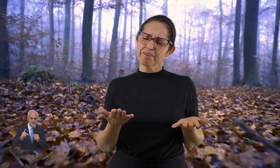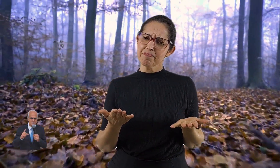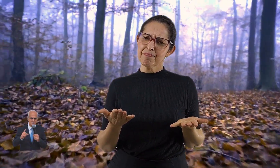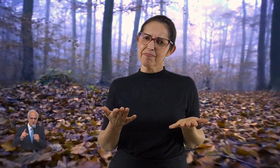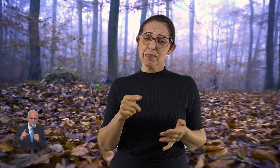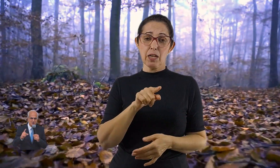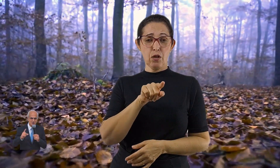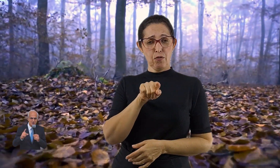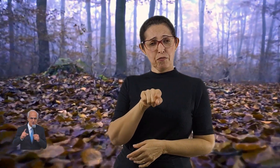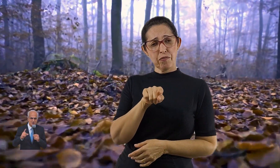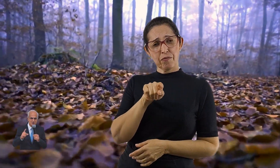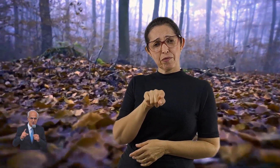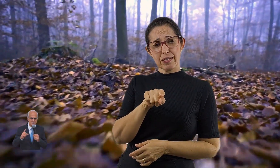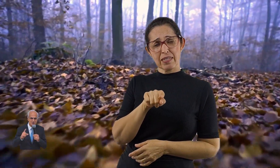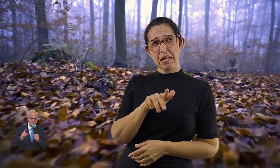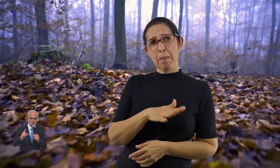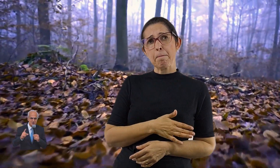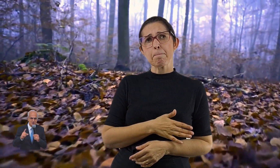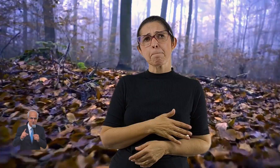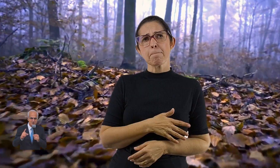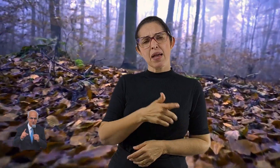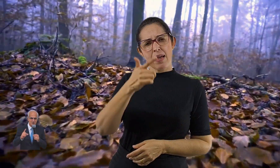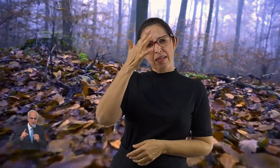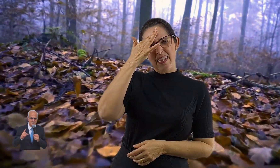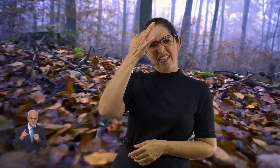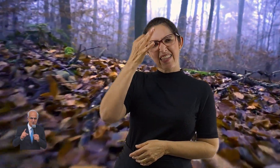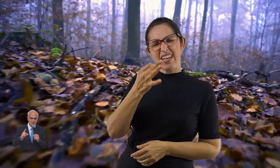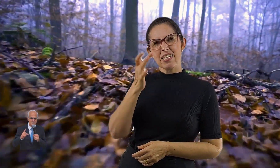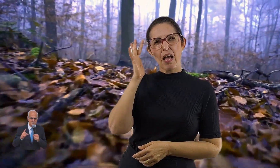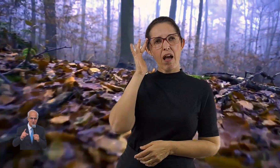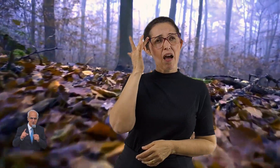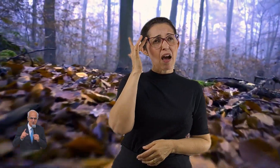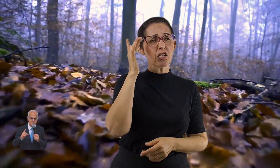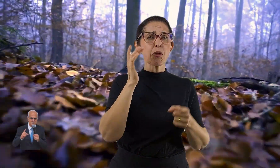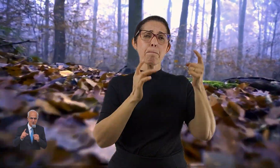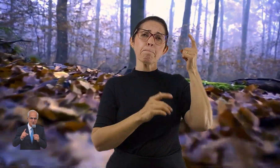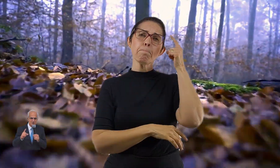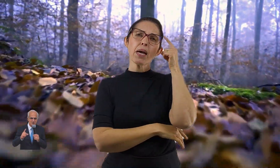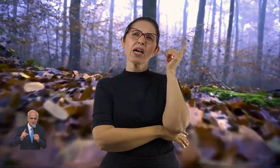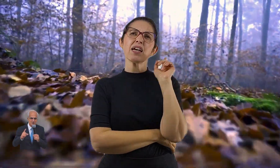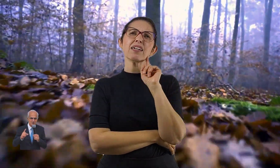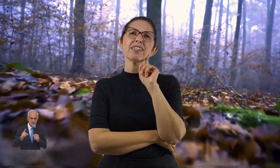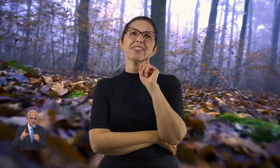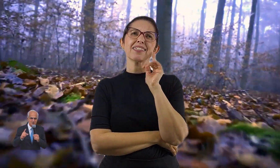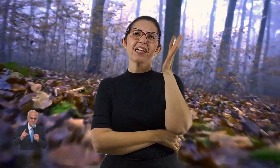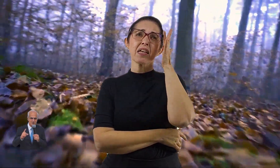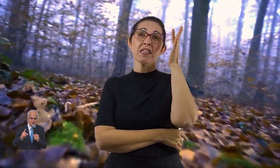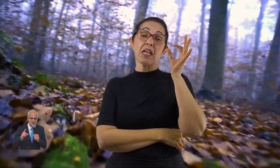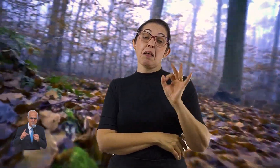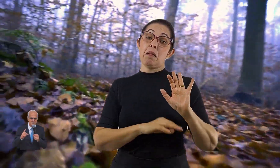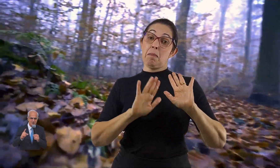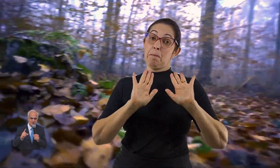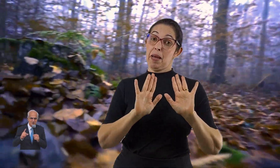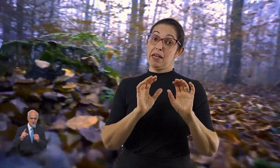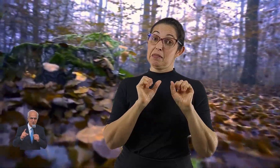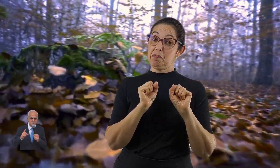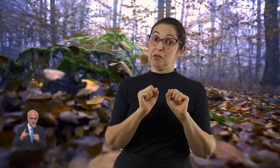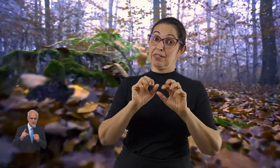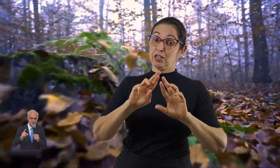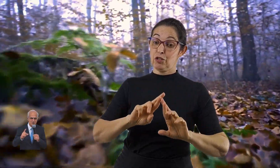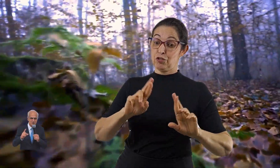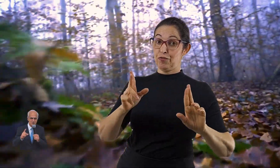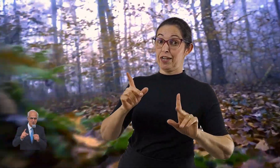que você tem, daquilo que você vê, daquilo que você acha, daquilo que você pensa, mas pode não ser o caminho de Deus e pode